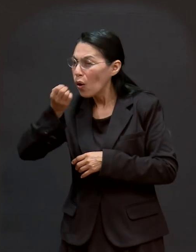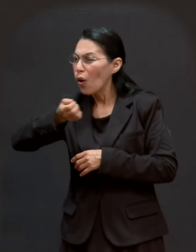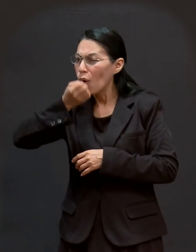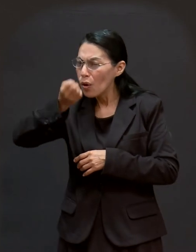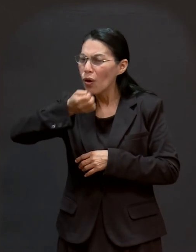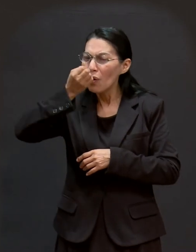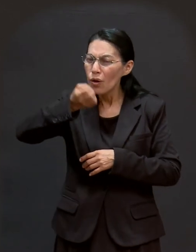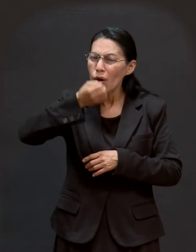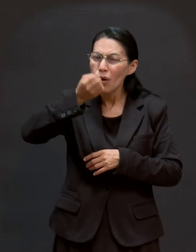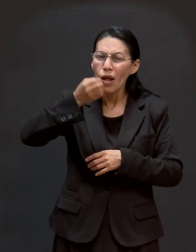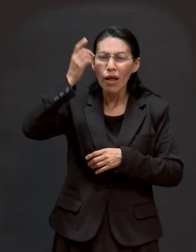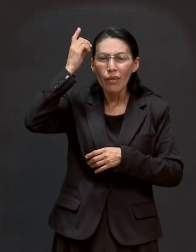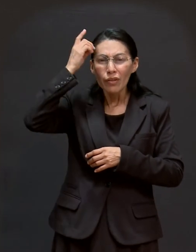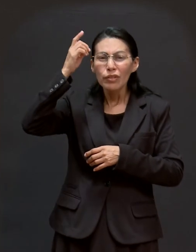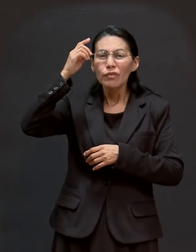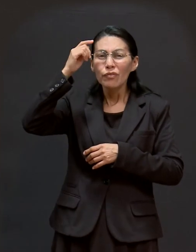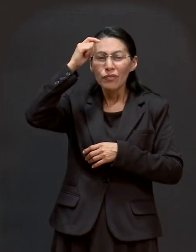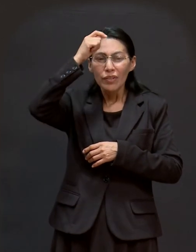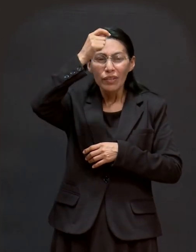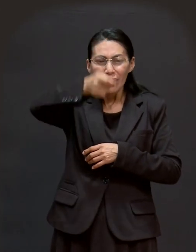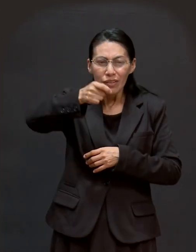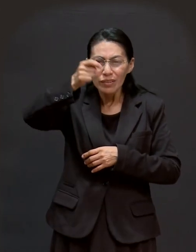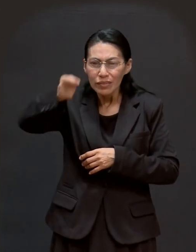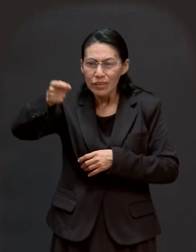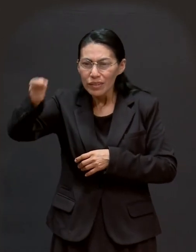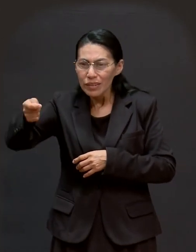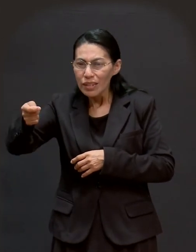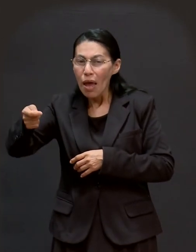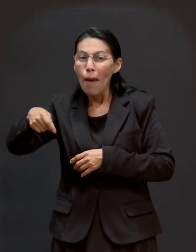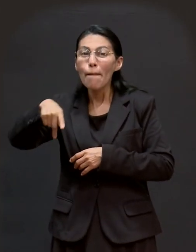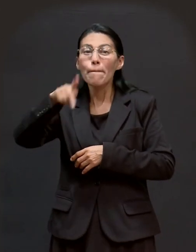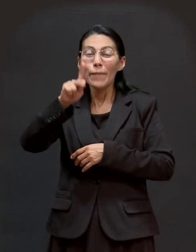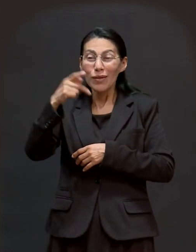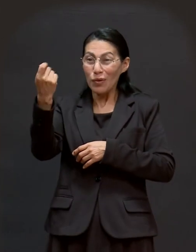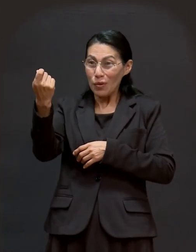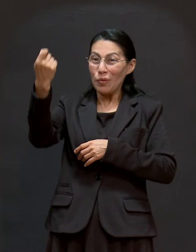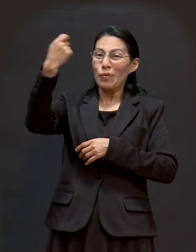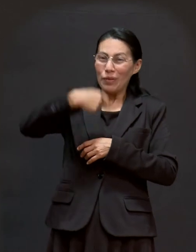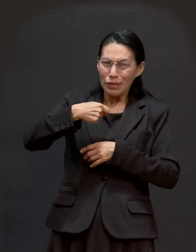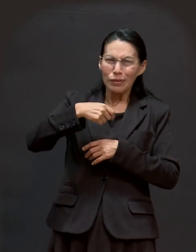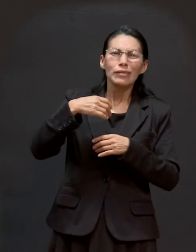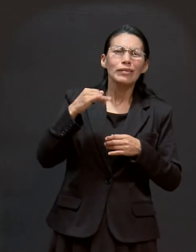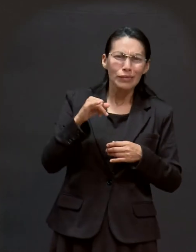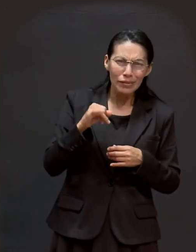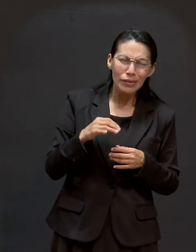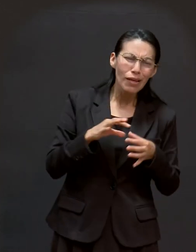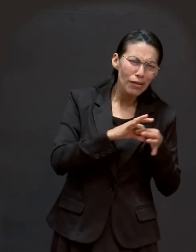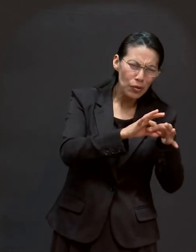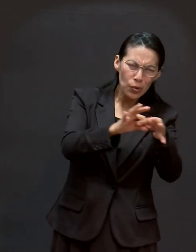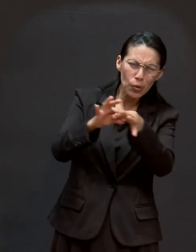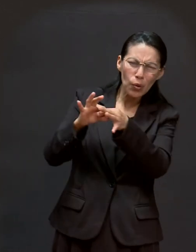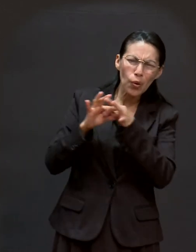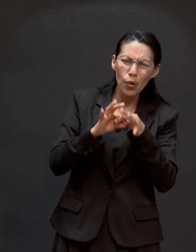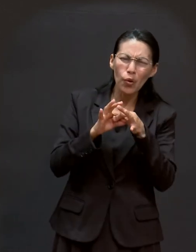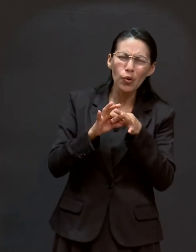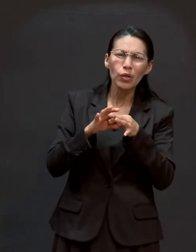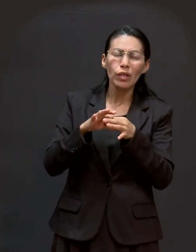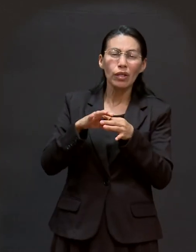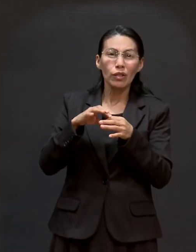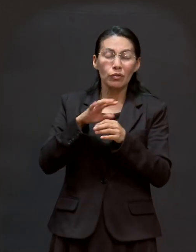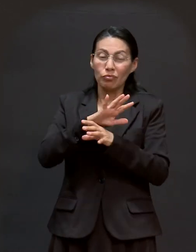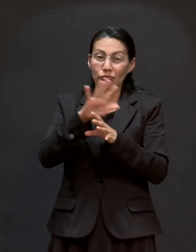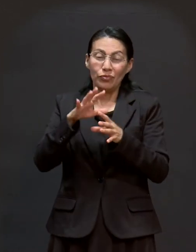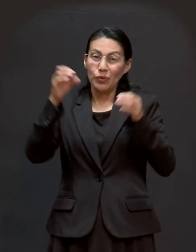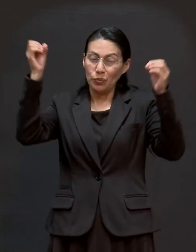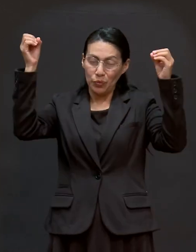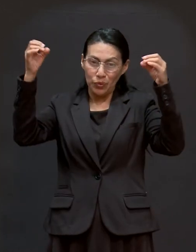medianoche a otro amigo para ayudar a otro amigo y se hace una cadena maravillosa que puede